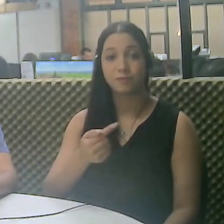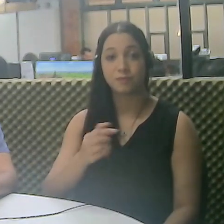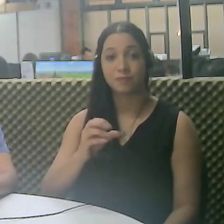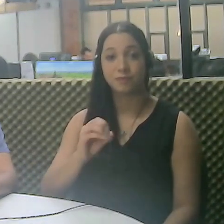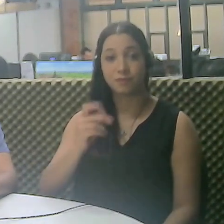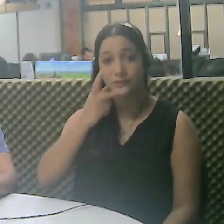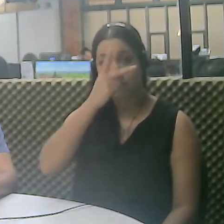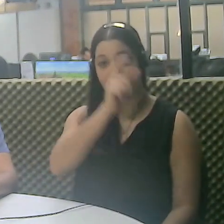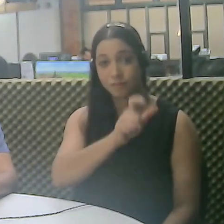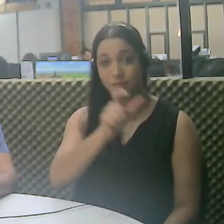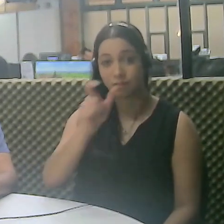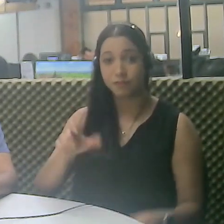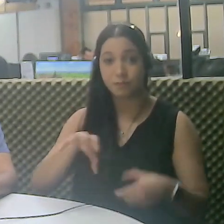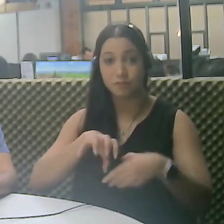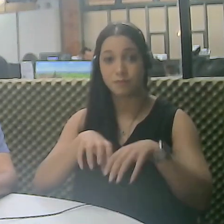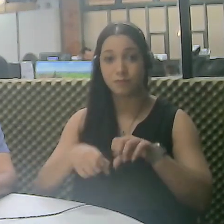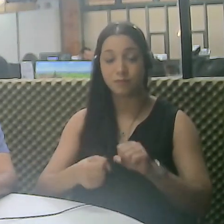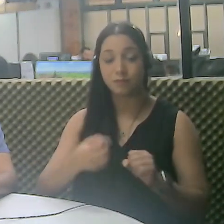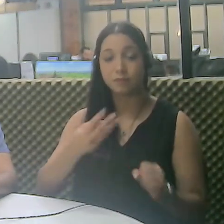4.670 concluintes, sendo